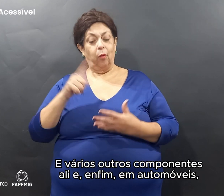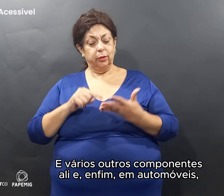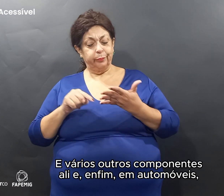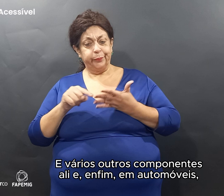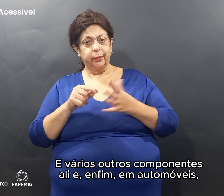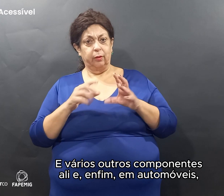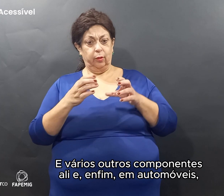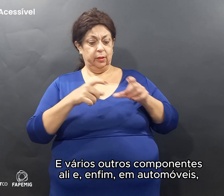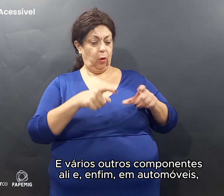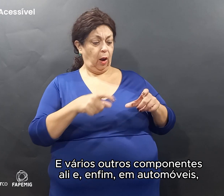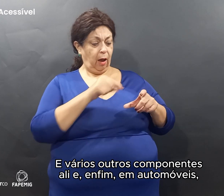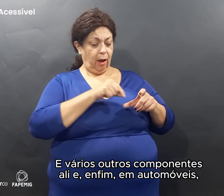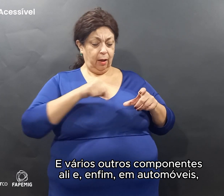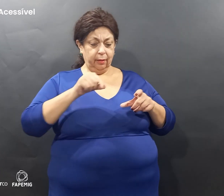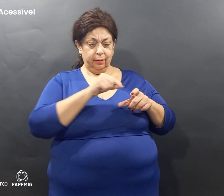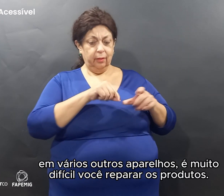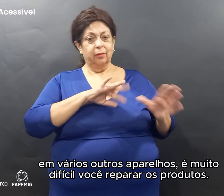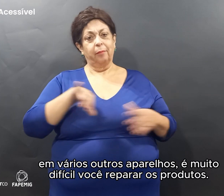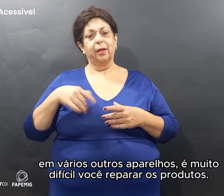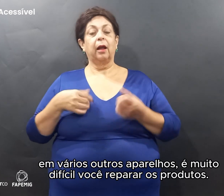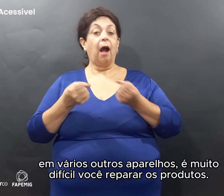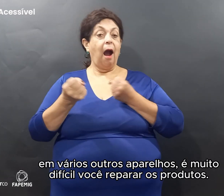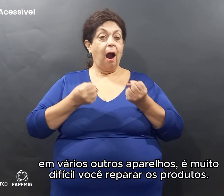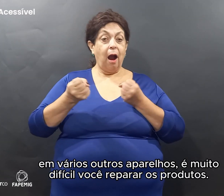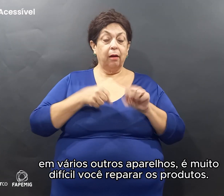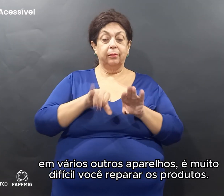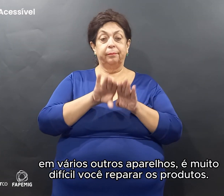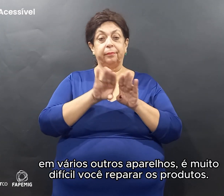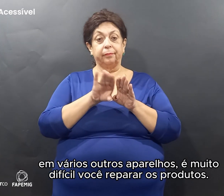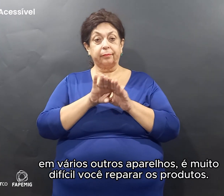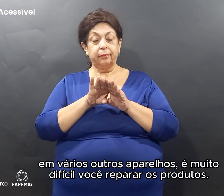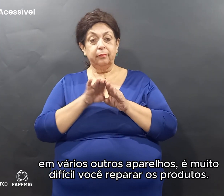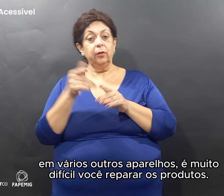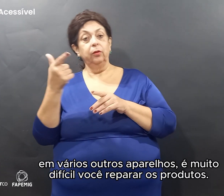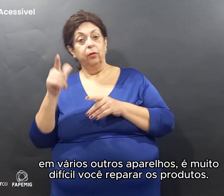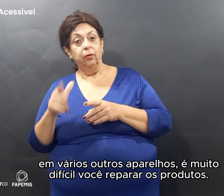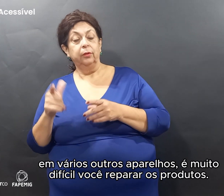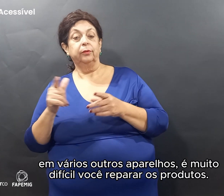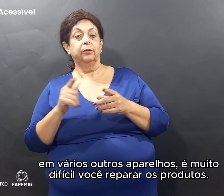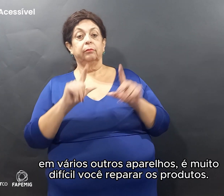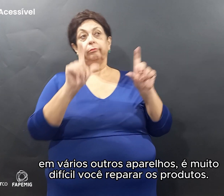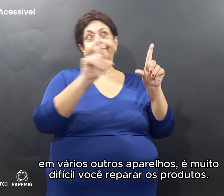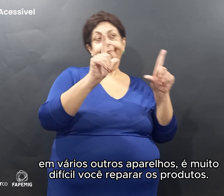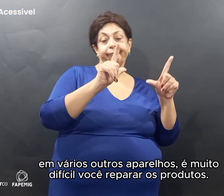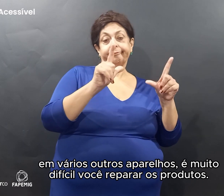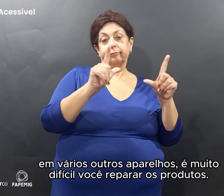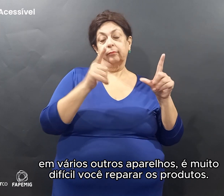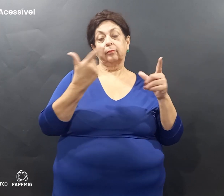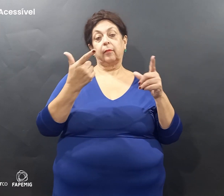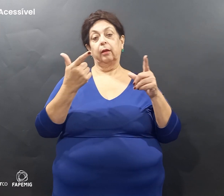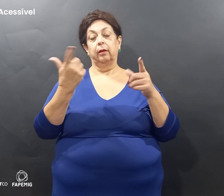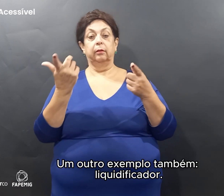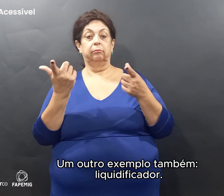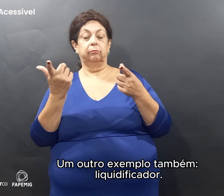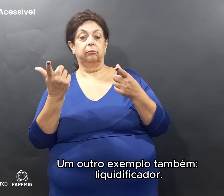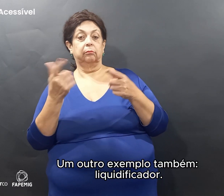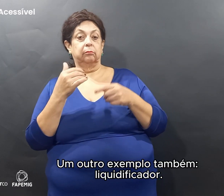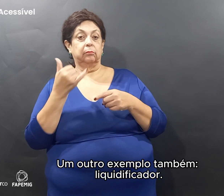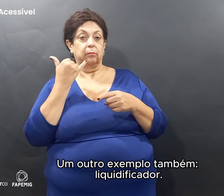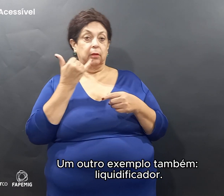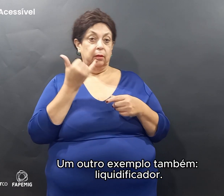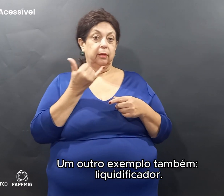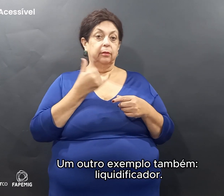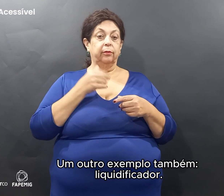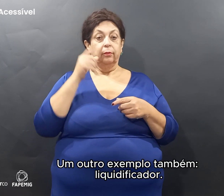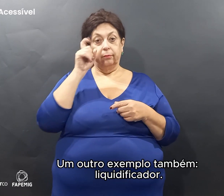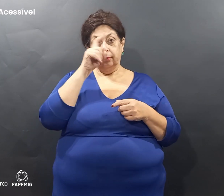ali, né? E, enfim, em automóveis, em vários outros aparelhos, é muito difícil você reparar os produtos. Um outro exemplo